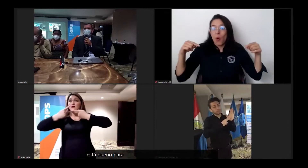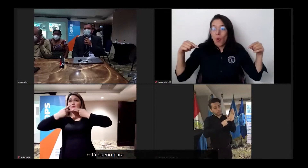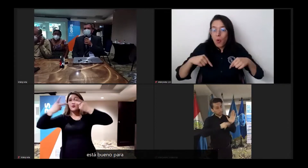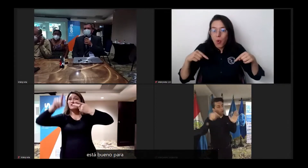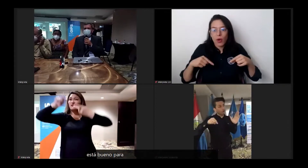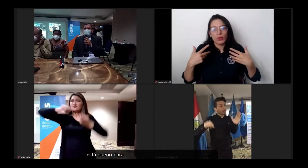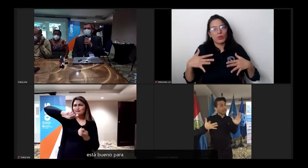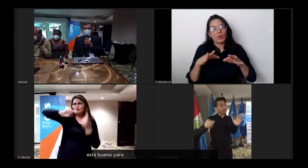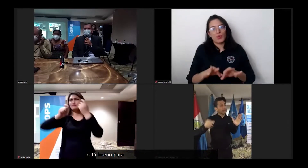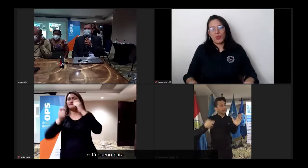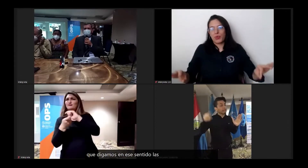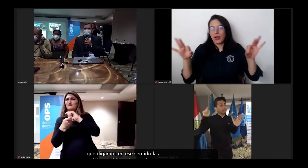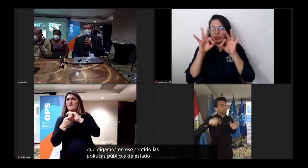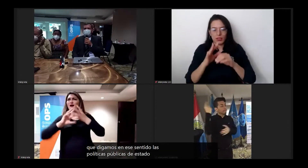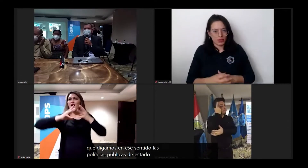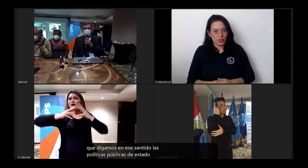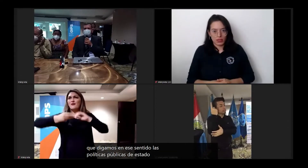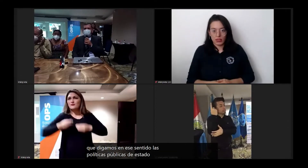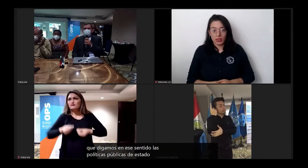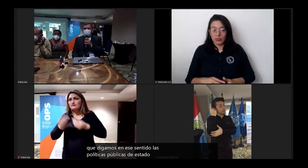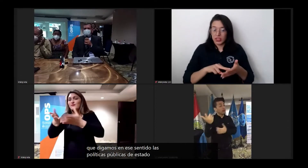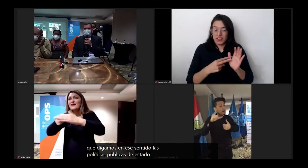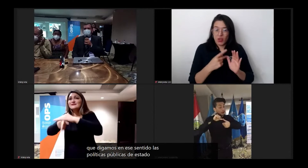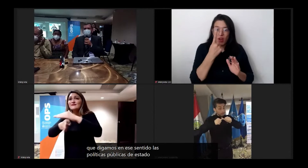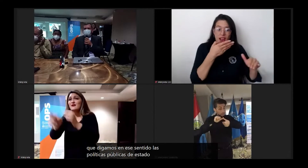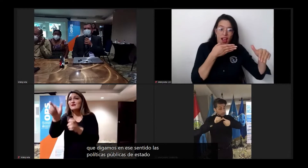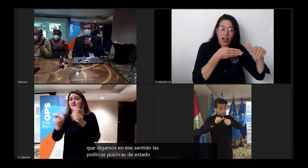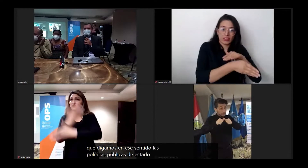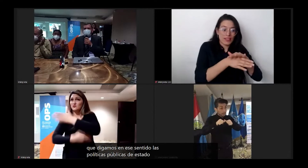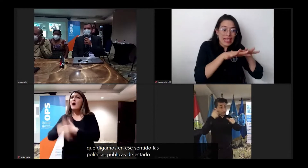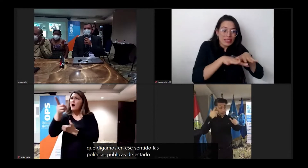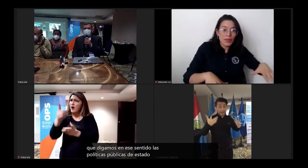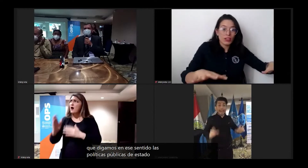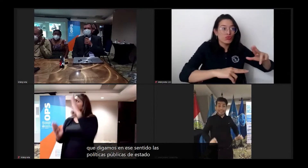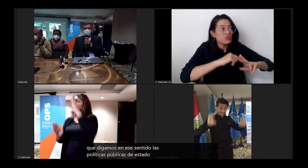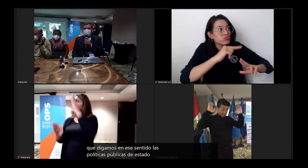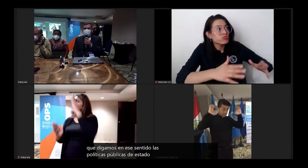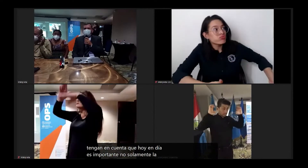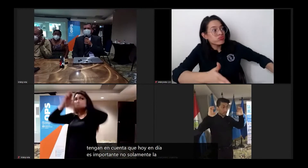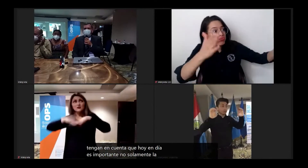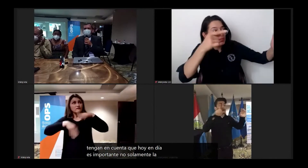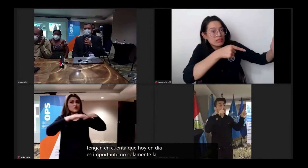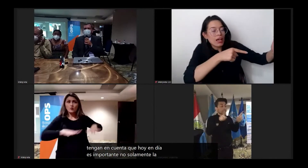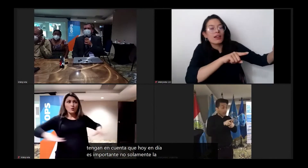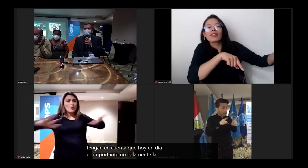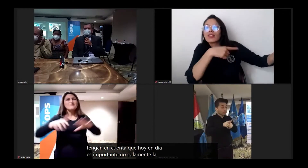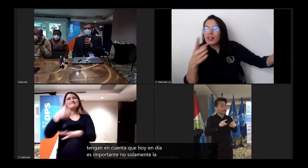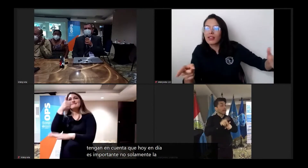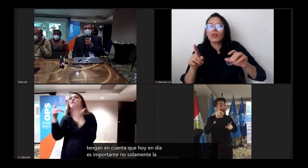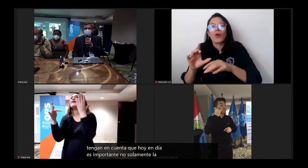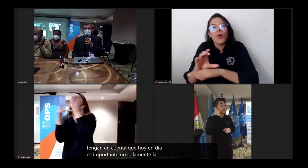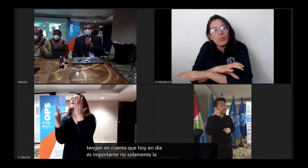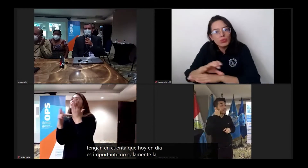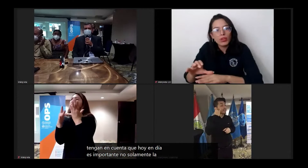es importante, no solamente la accesibilidad estructural, sino también la accesibilidad digital, que